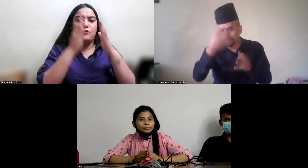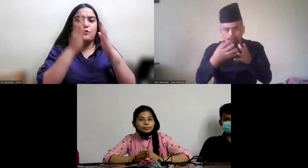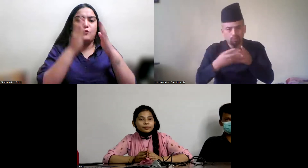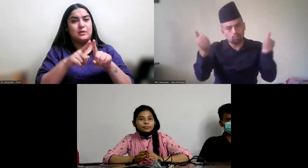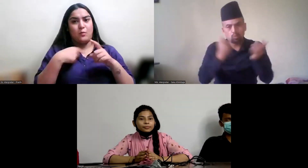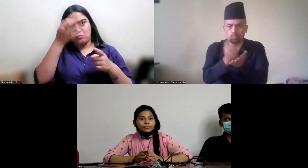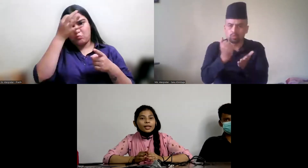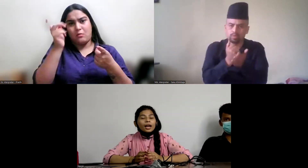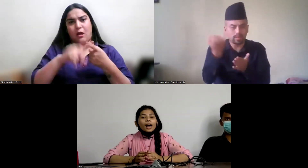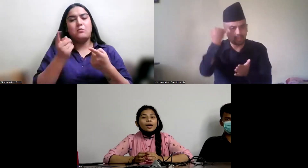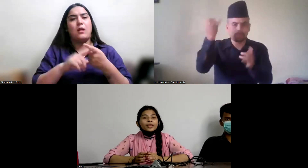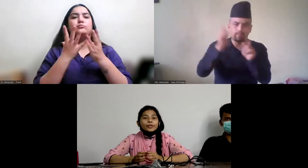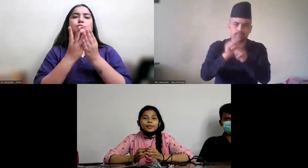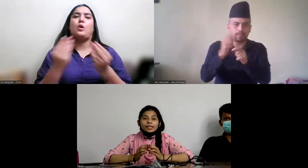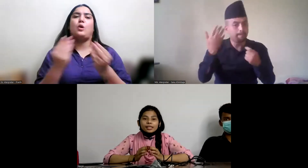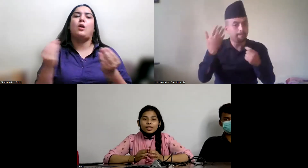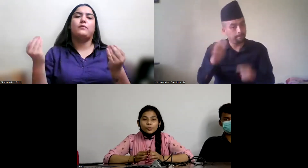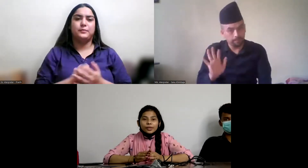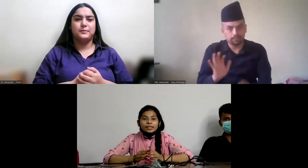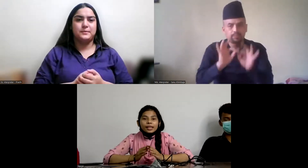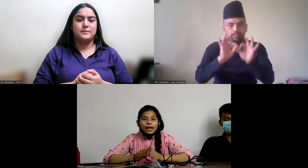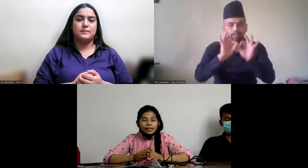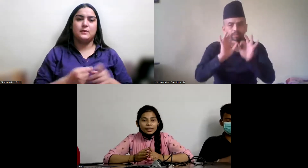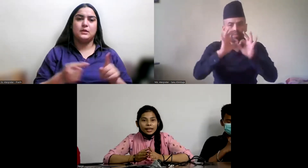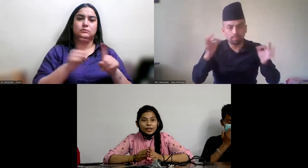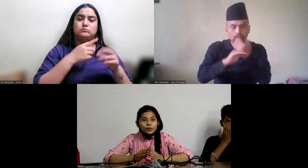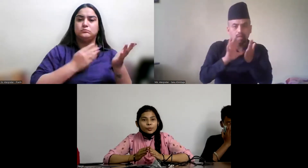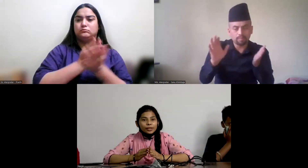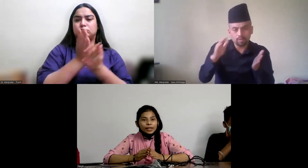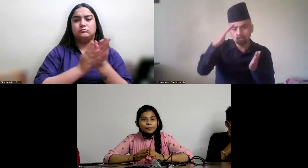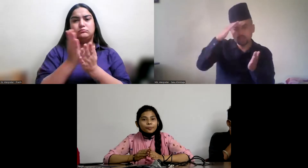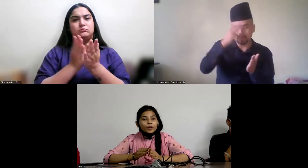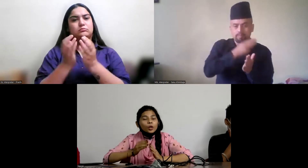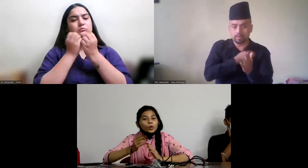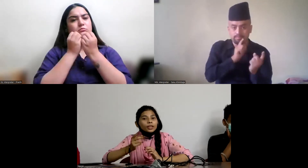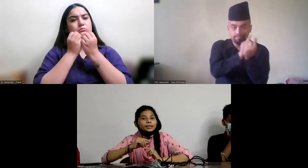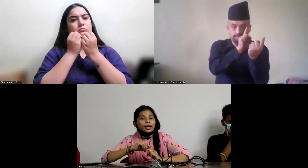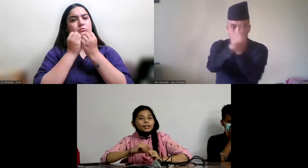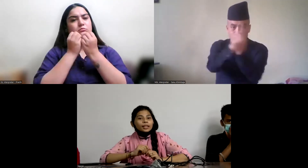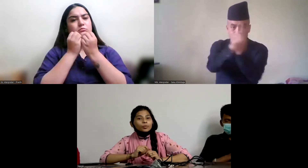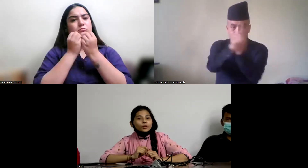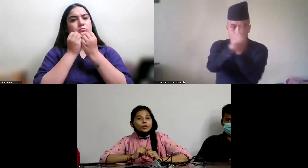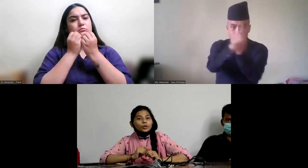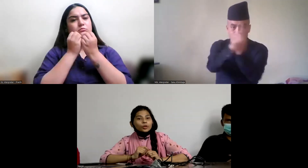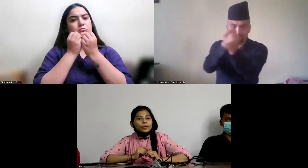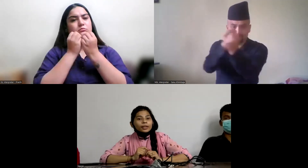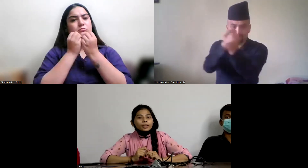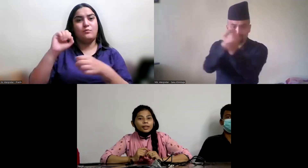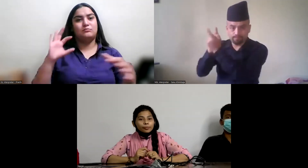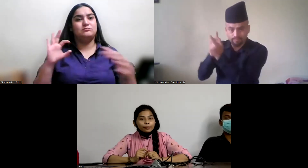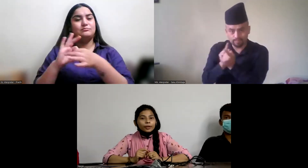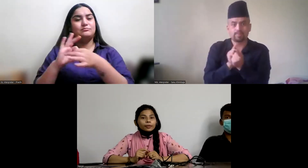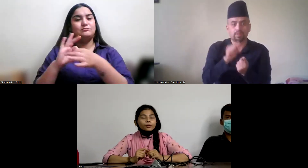निकाला। हमने विभिन्न स्तरों पर सरकारी अधिकारियों से मिले, उनके साथ इन मुद्दों